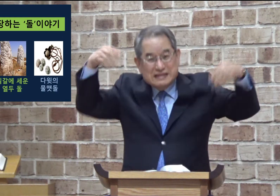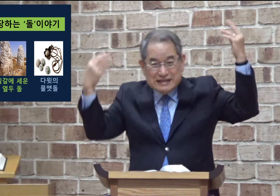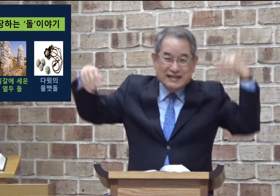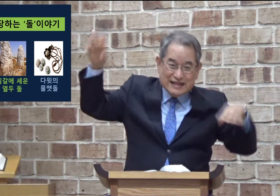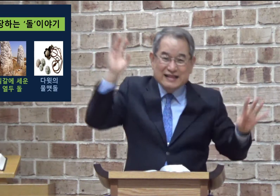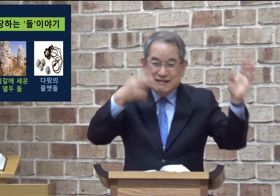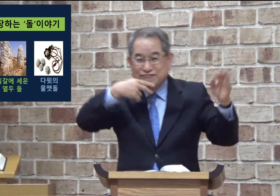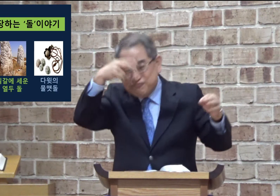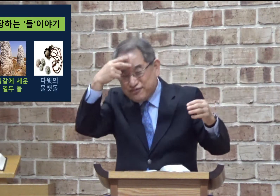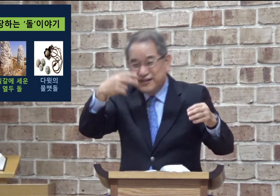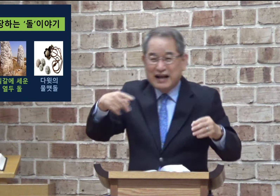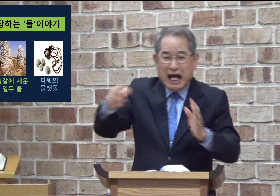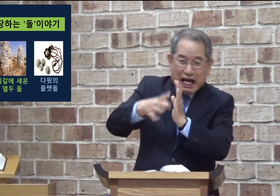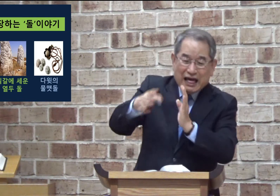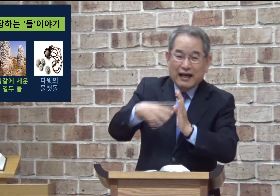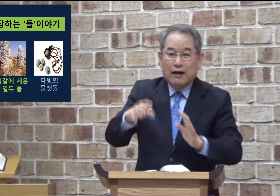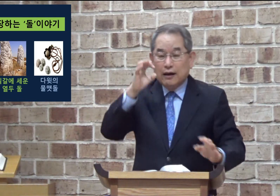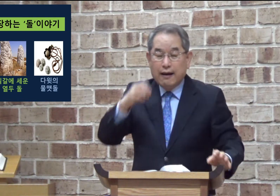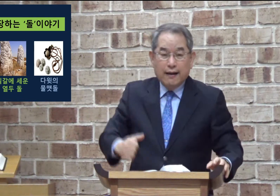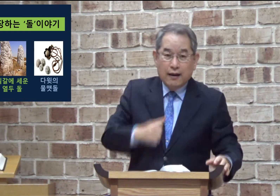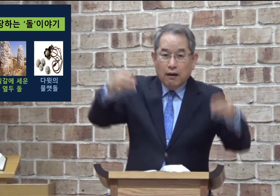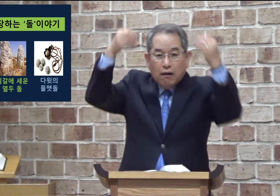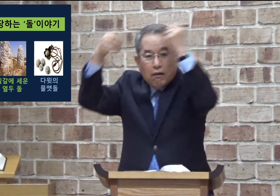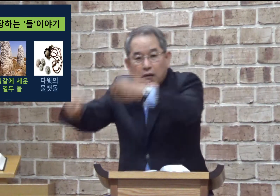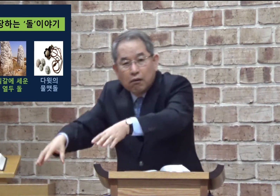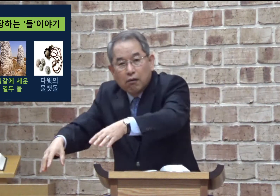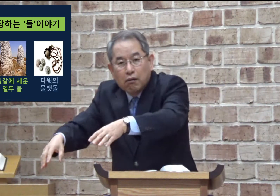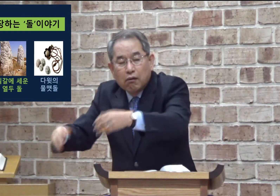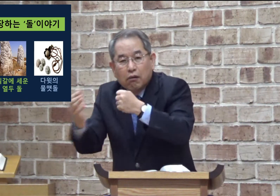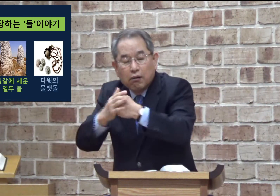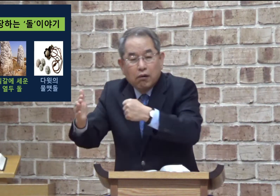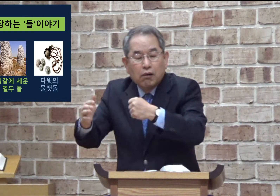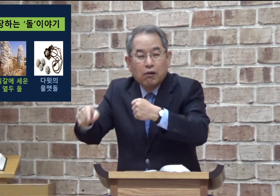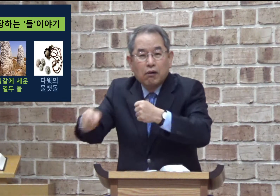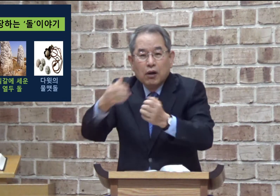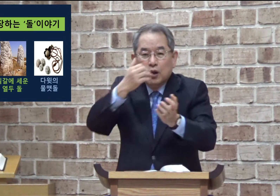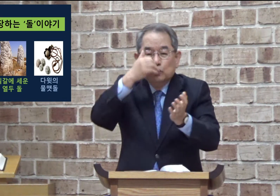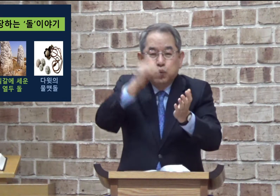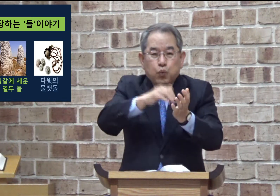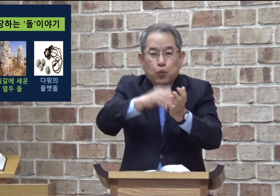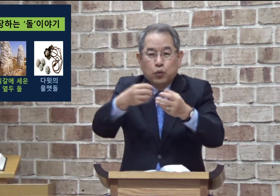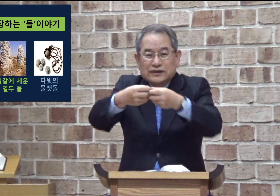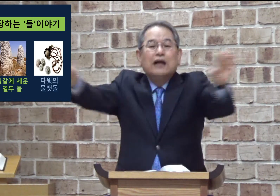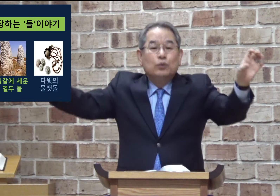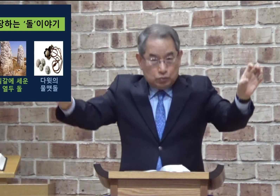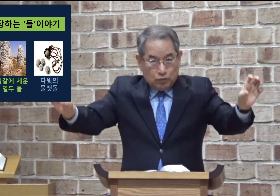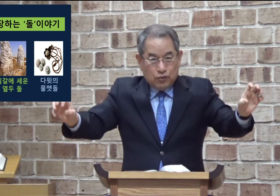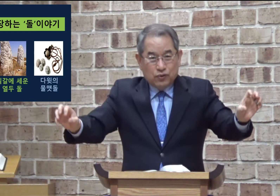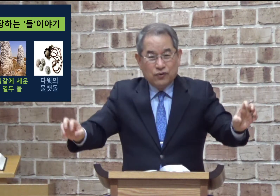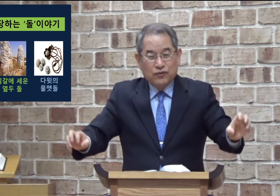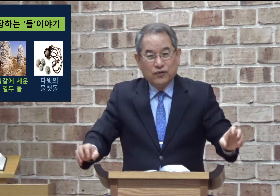그래서 돌판이 깨졌습니다. 하나님께 허락을 받은 것이 아니라 모세 스스로 그것을